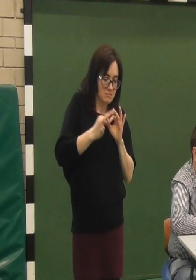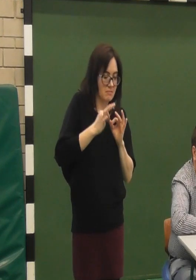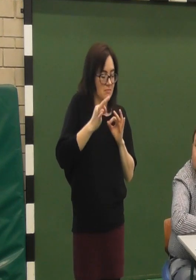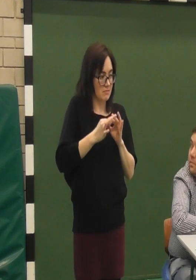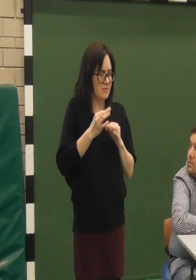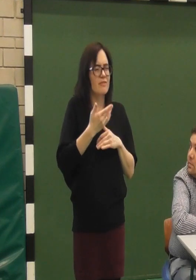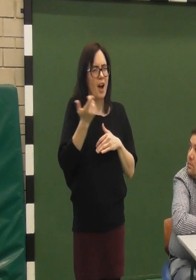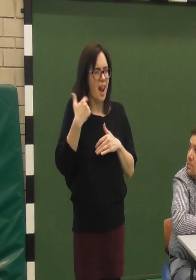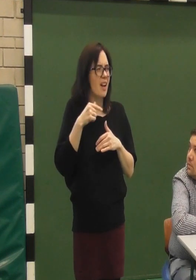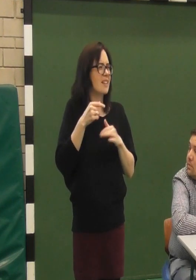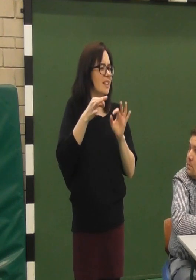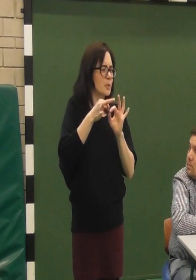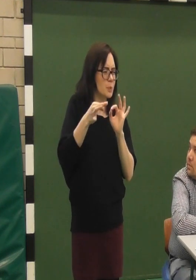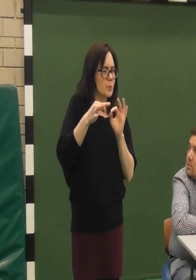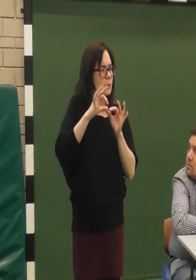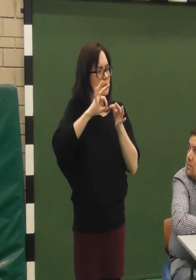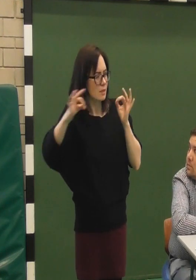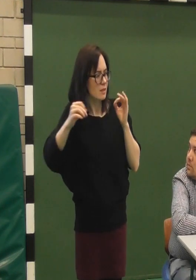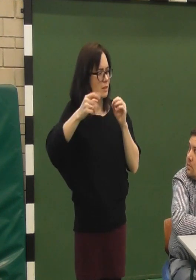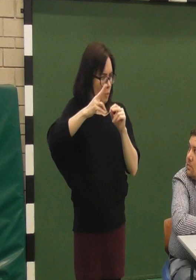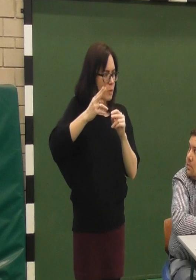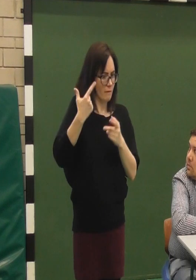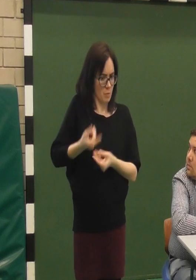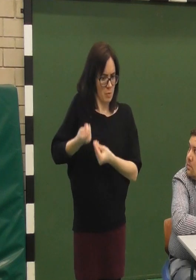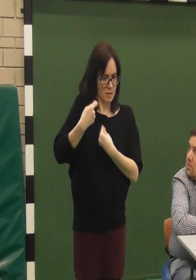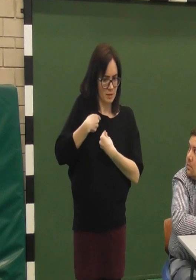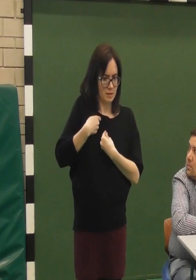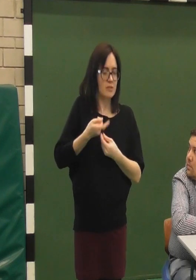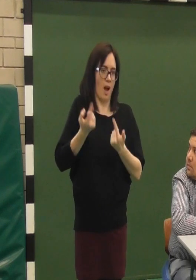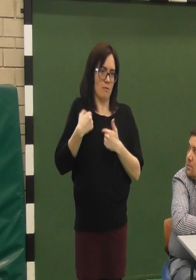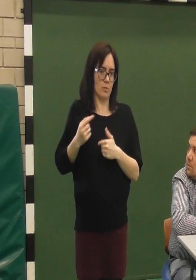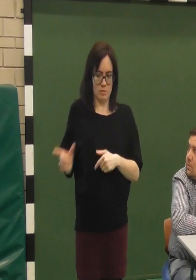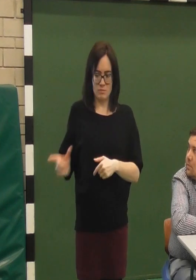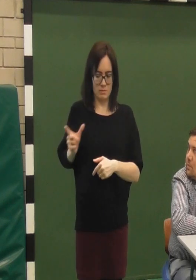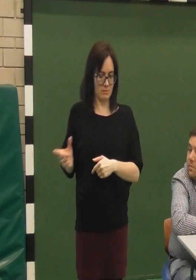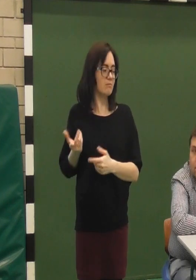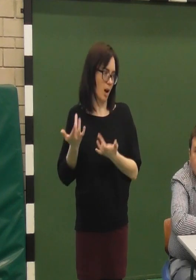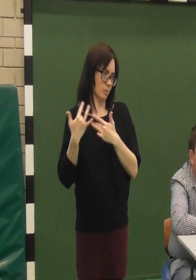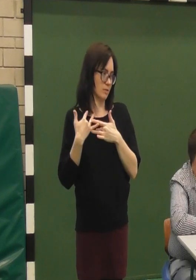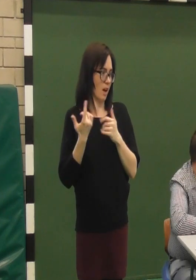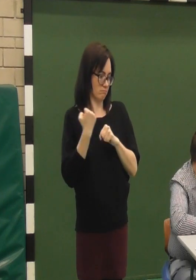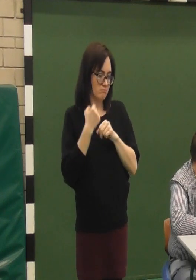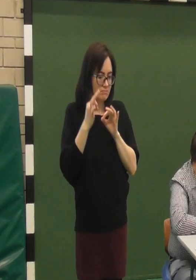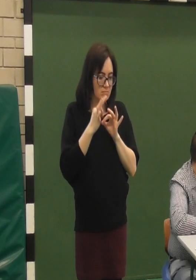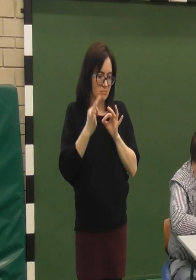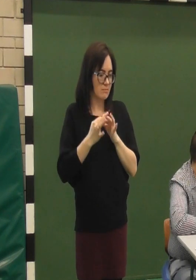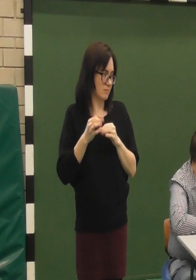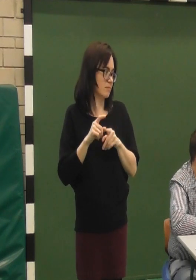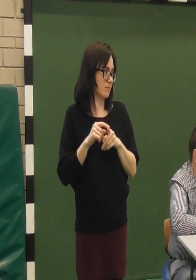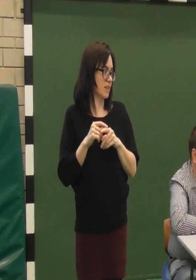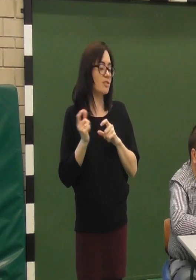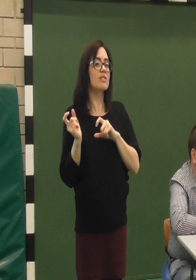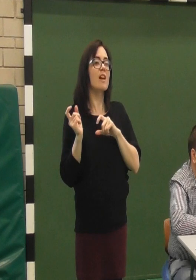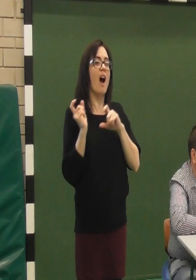tűrcérnát, olót hozott, és akkor mind a kettőnknek csináltam ruhát, és abban a ruhában jöttünk